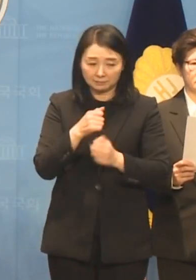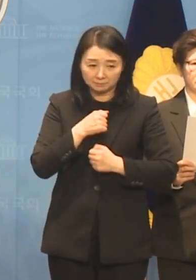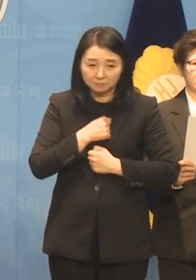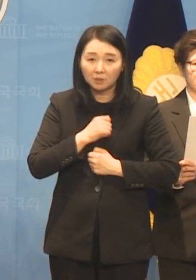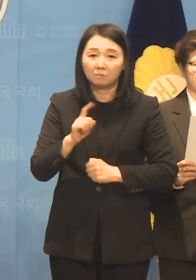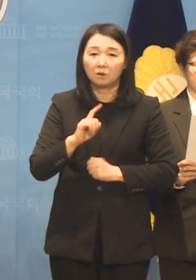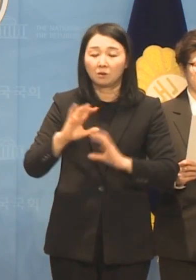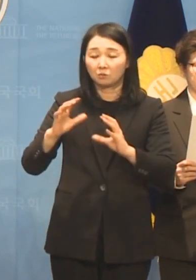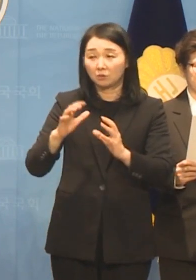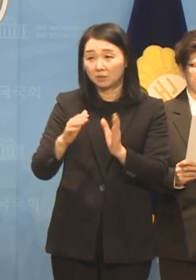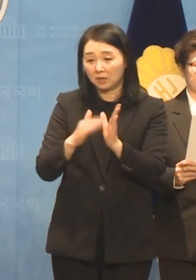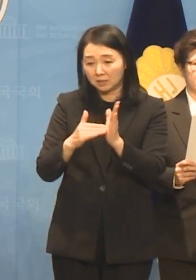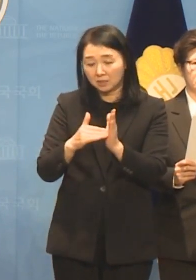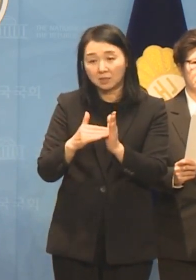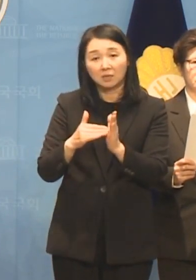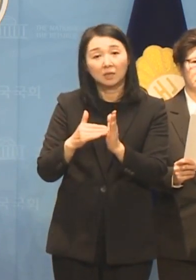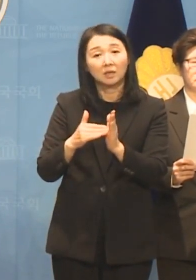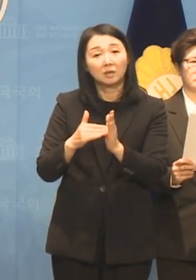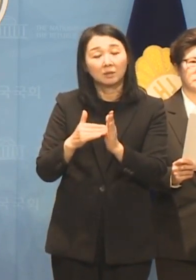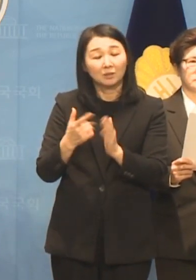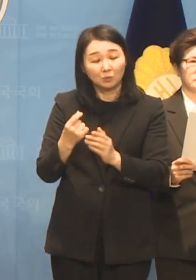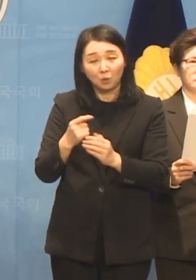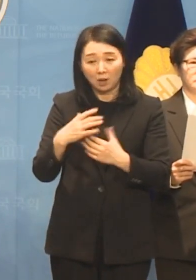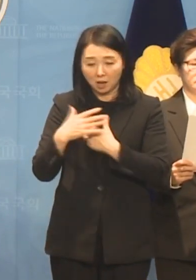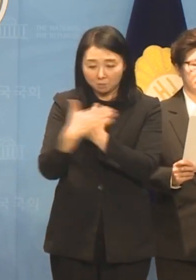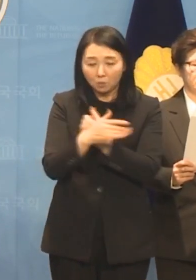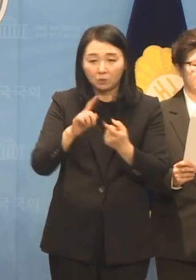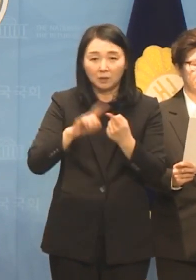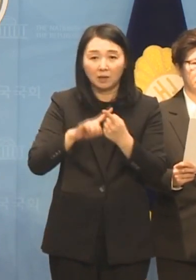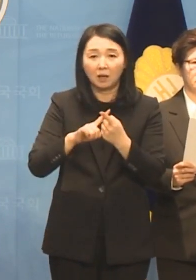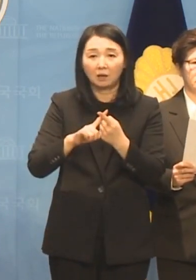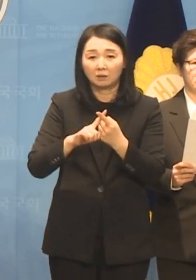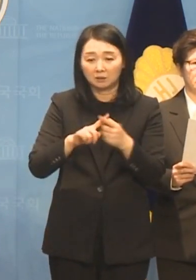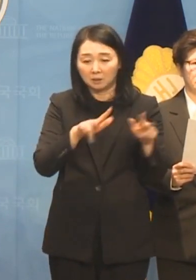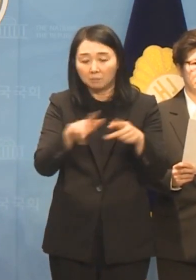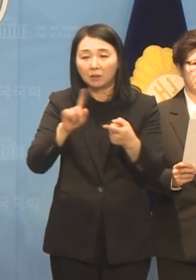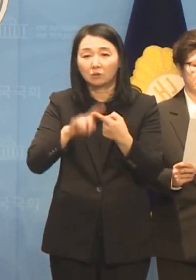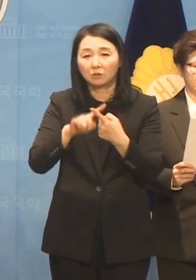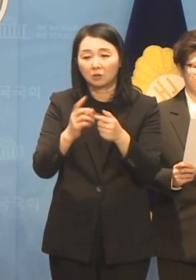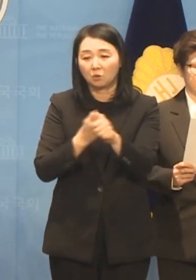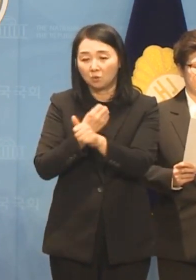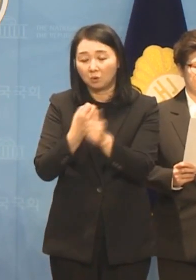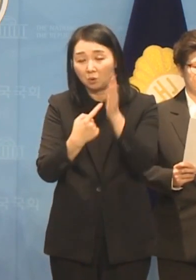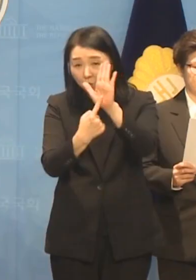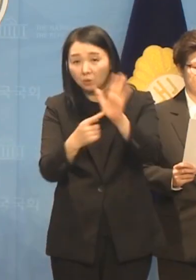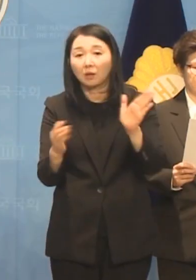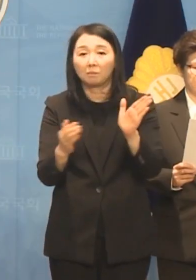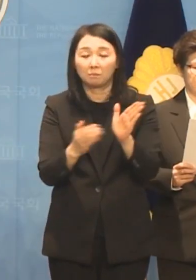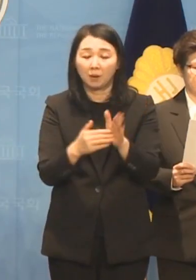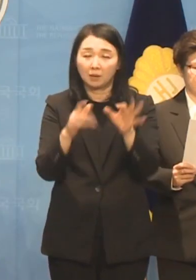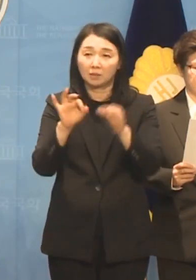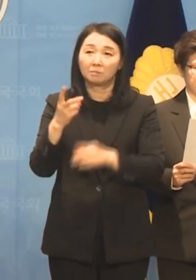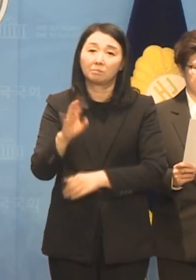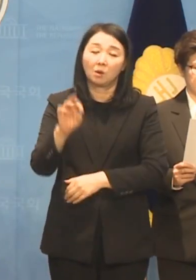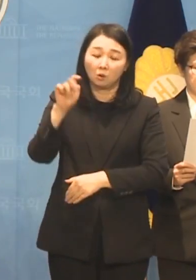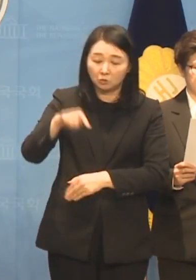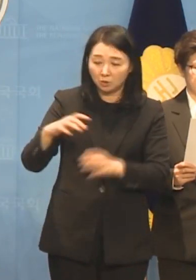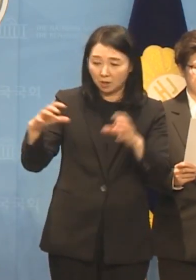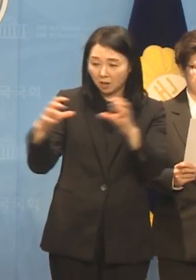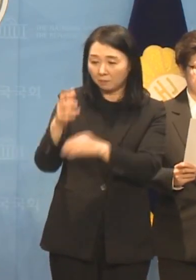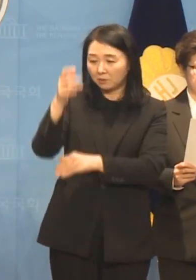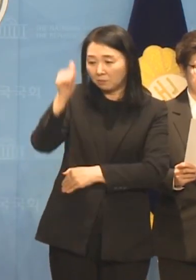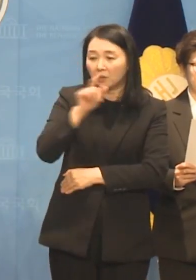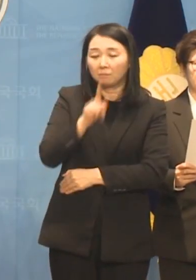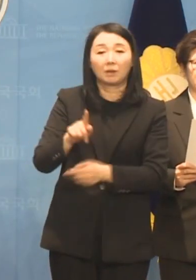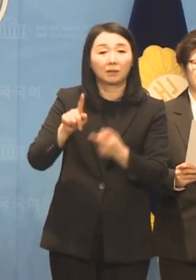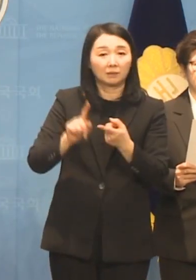할 군사 기밀과 안보 사항이 생중계로 마구잡이로 공개해서 김명수 합참 의장의